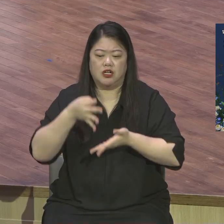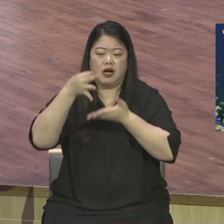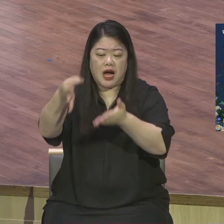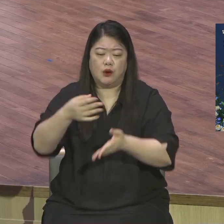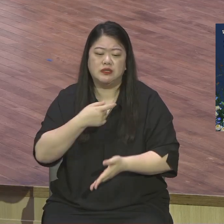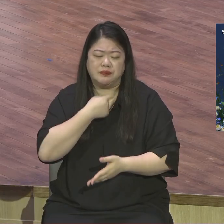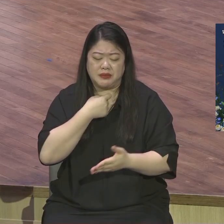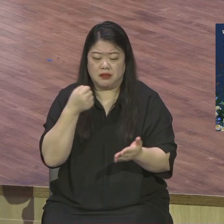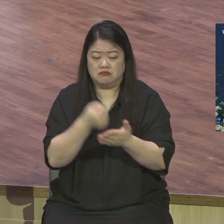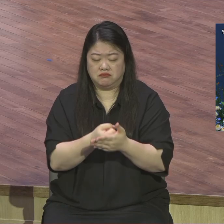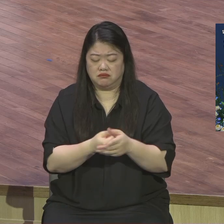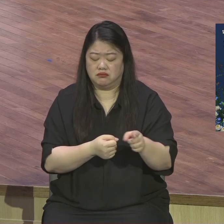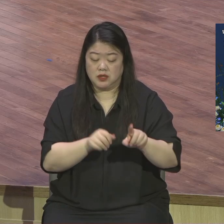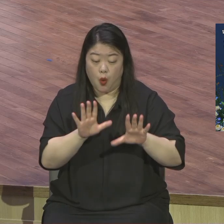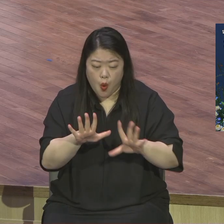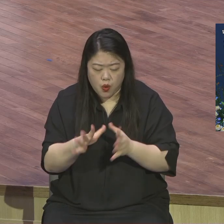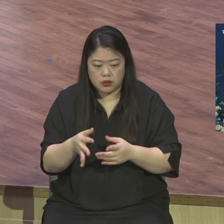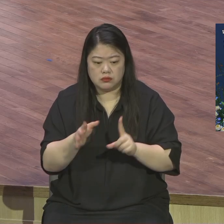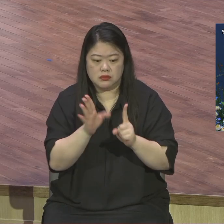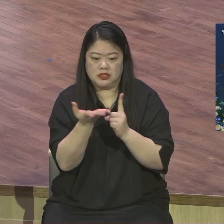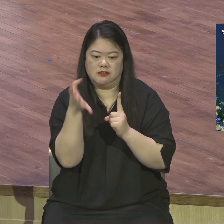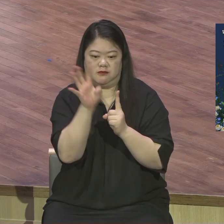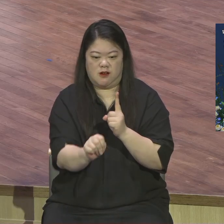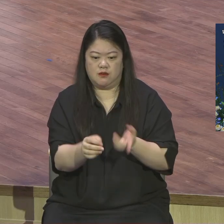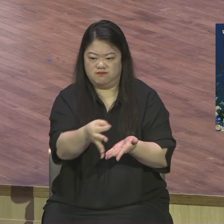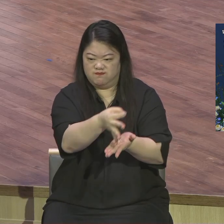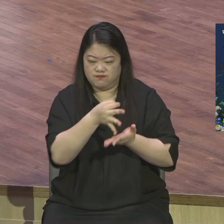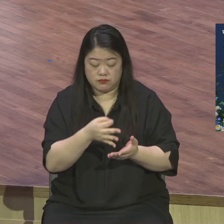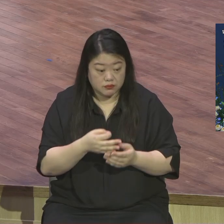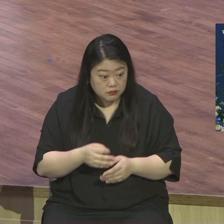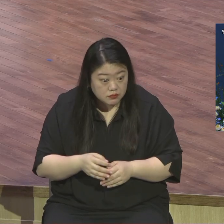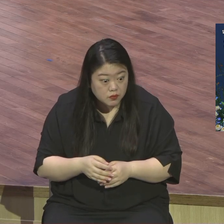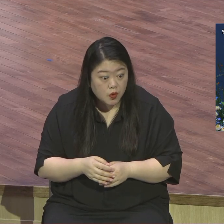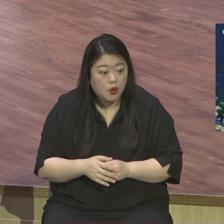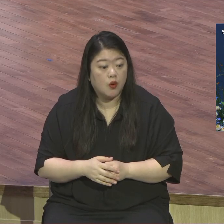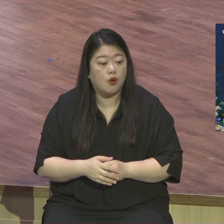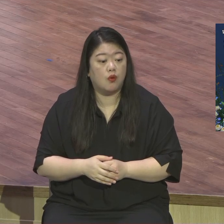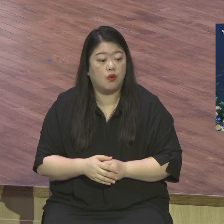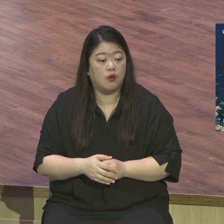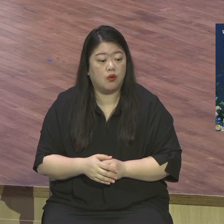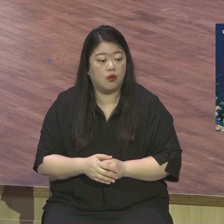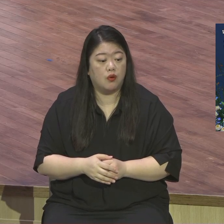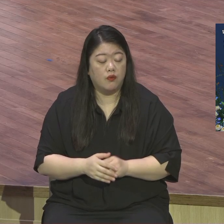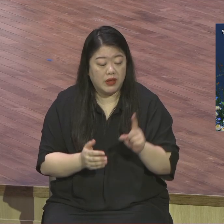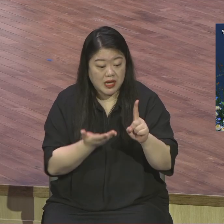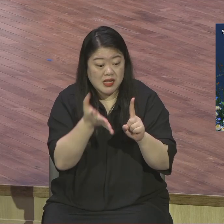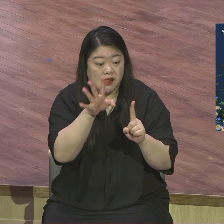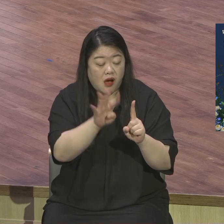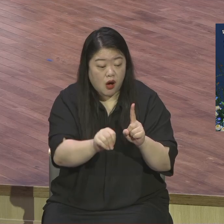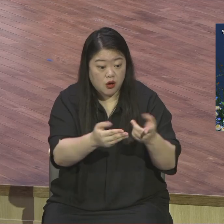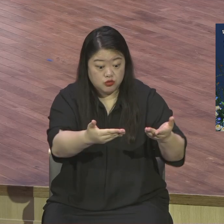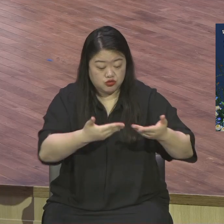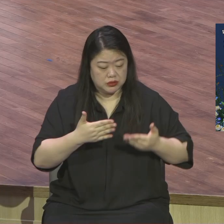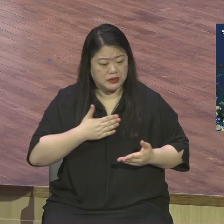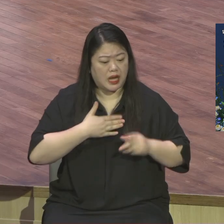크다 간도 커 하나님 하나님과 약속해놓고 잊어버려 안 해